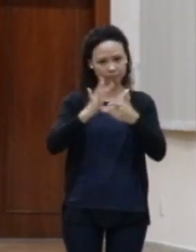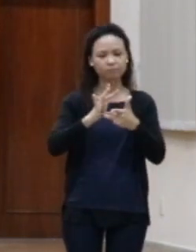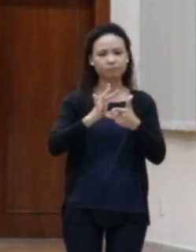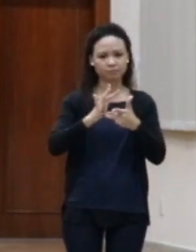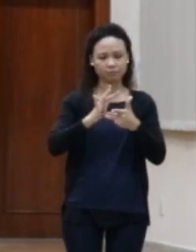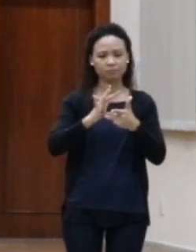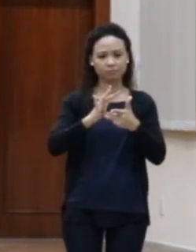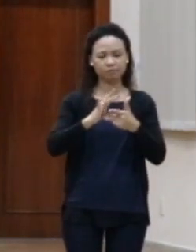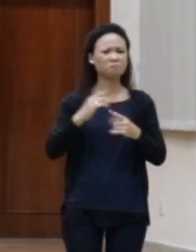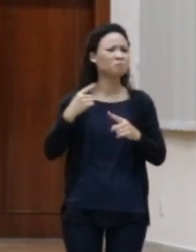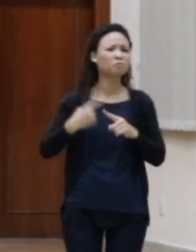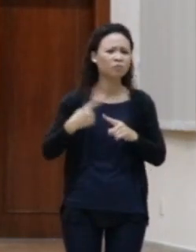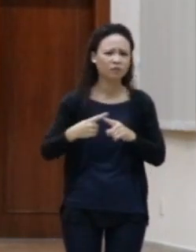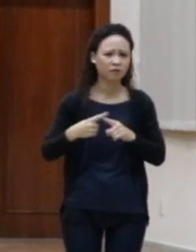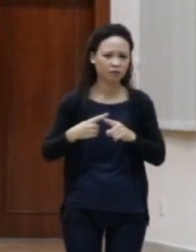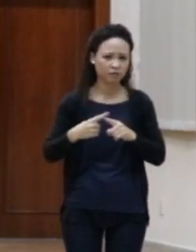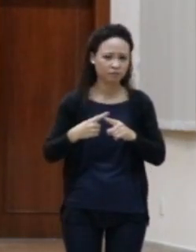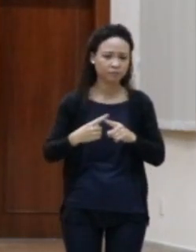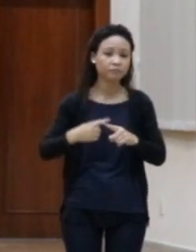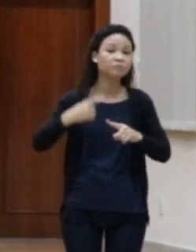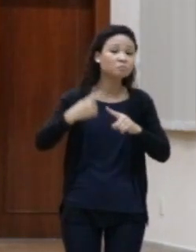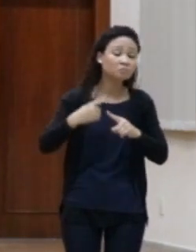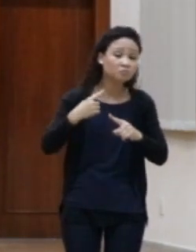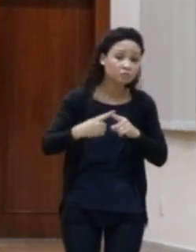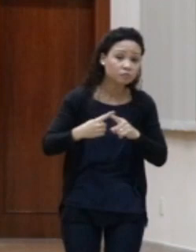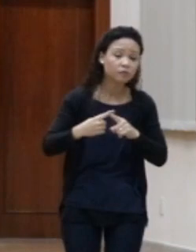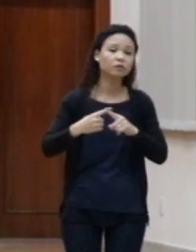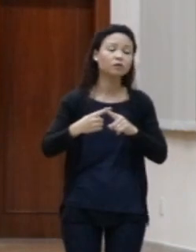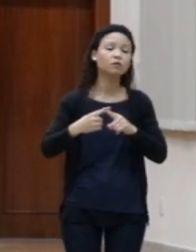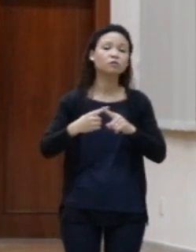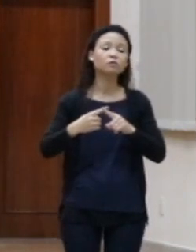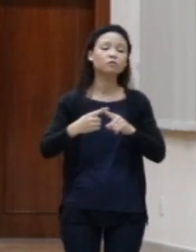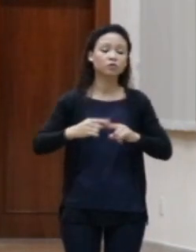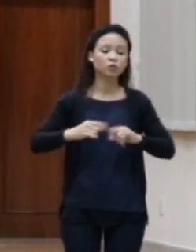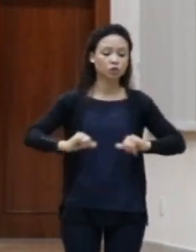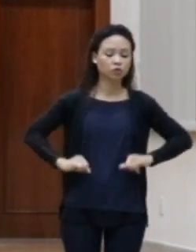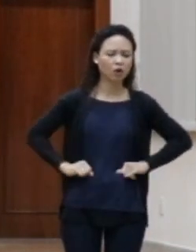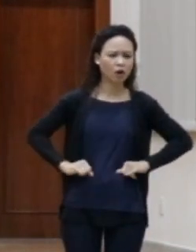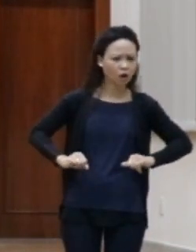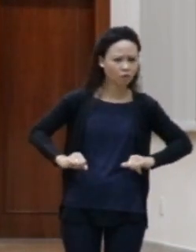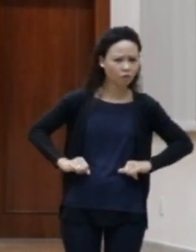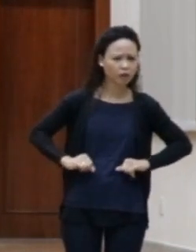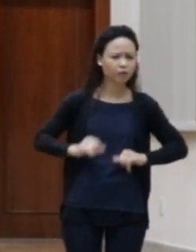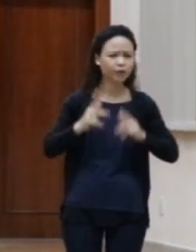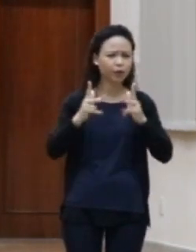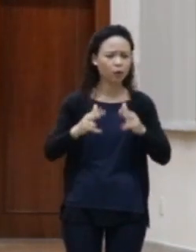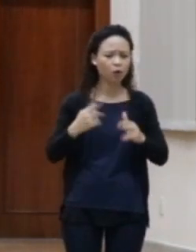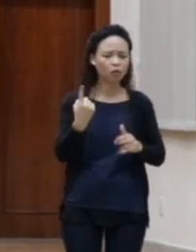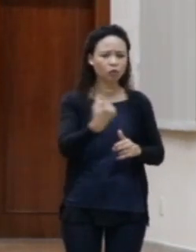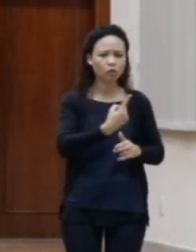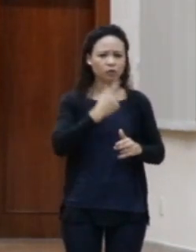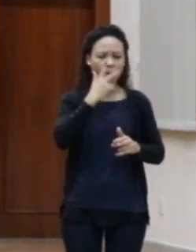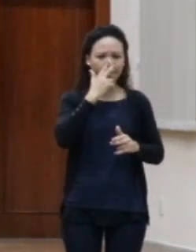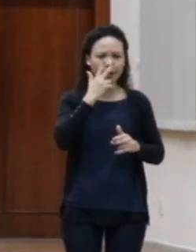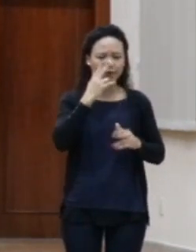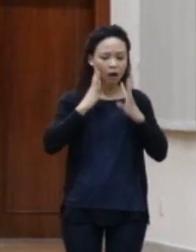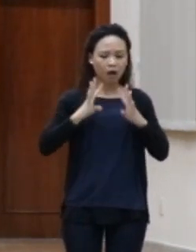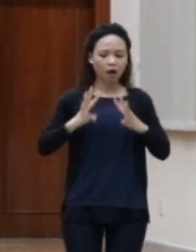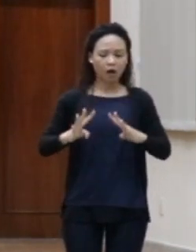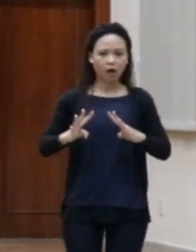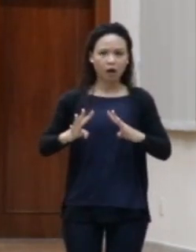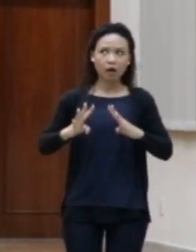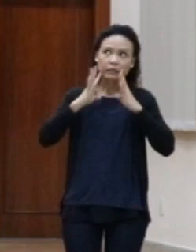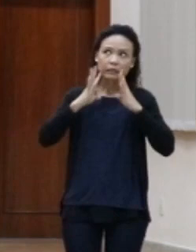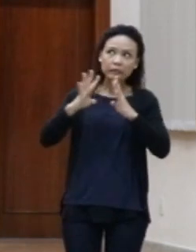sofrimento nos faz nos curvar com humildade, com submissão, nos revela a dependência de